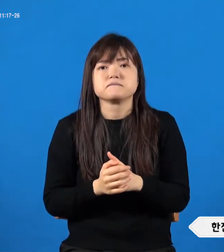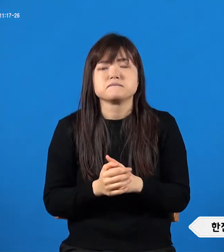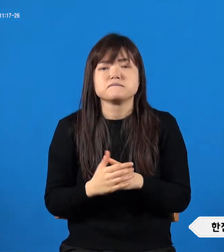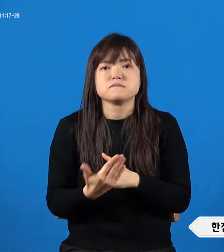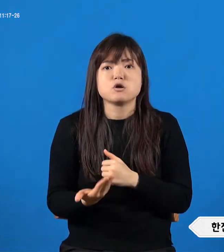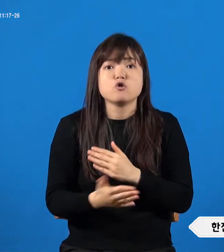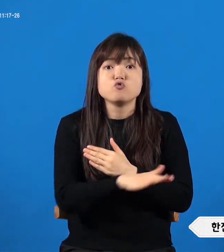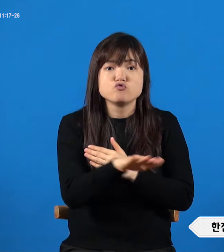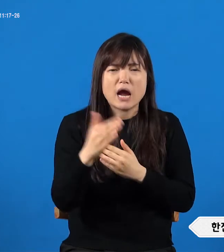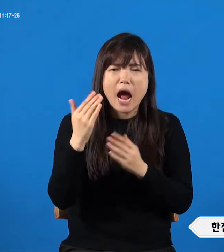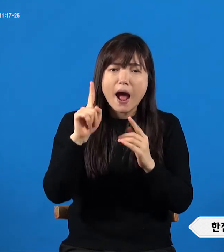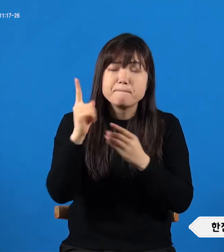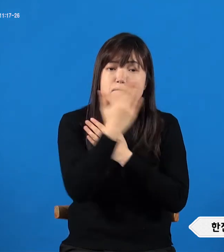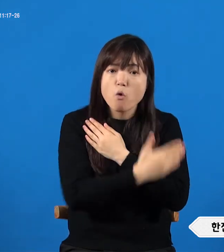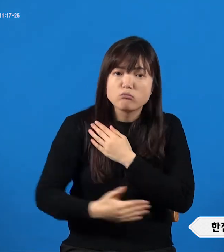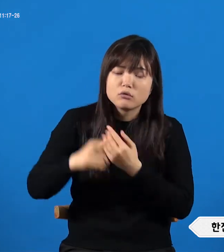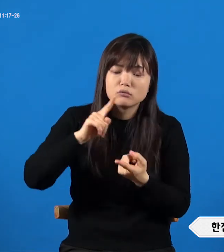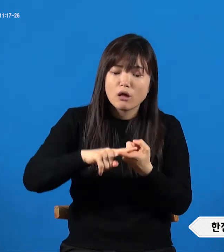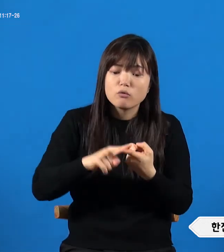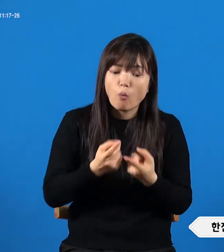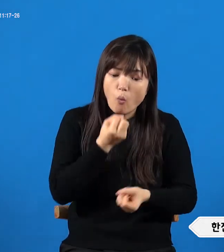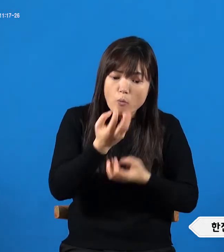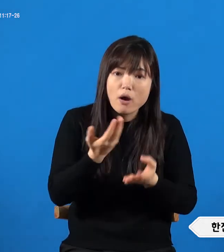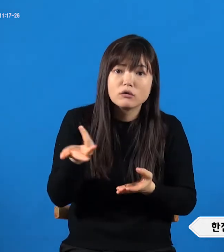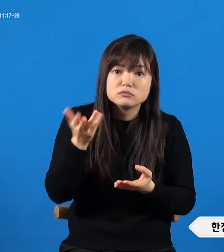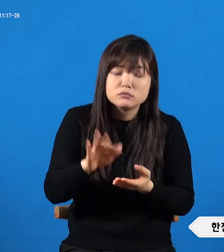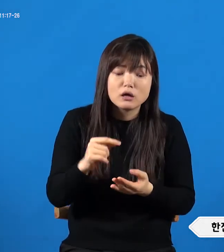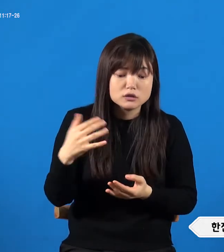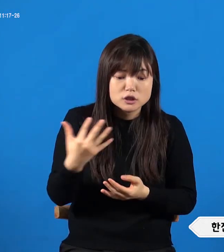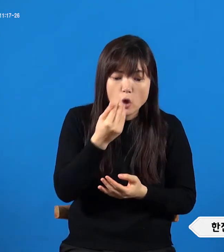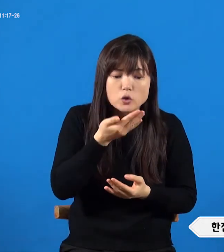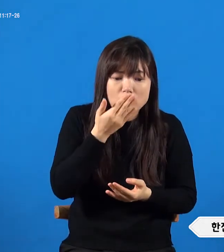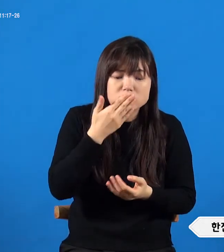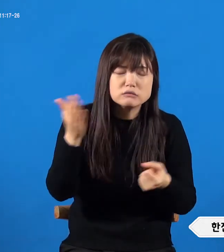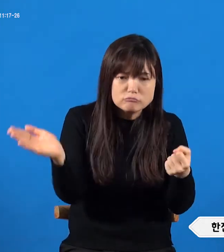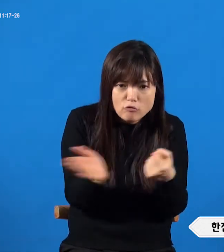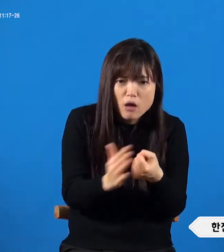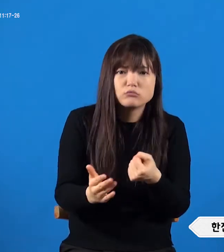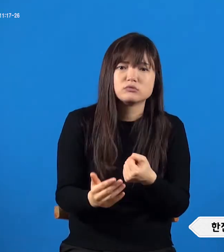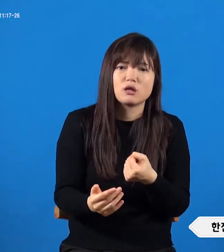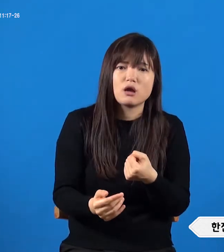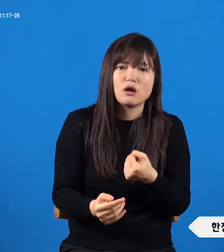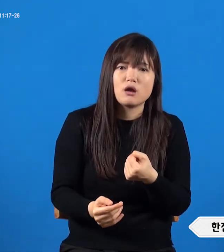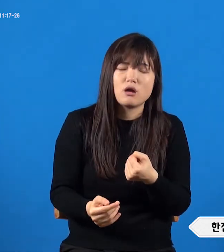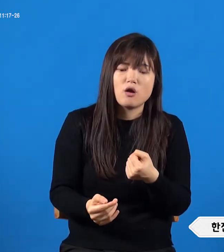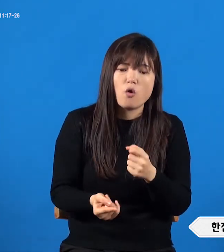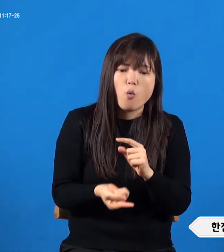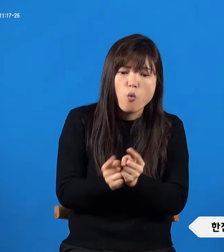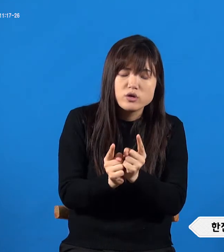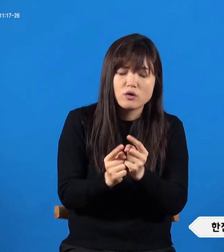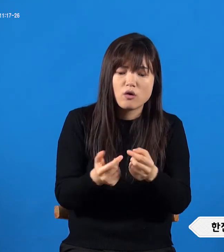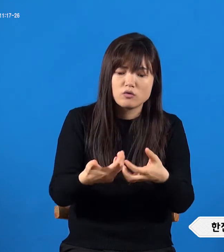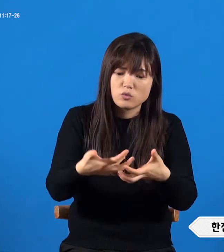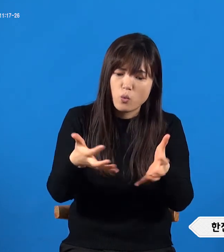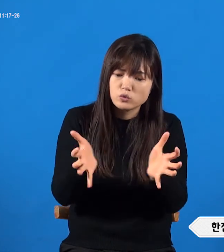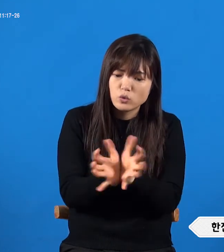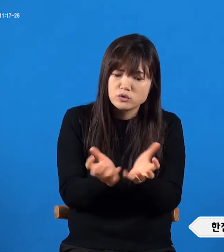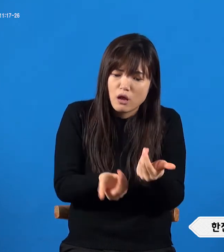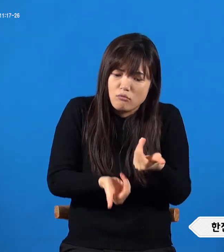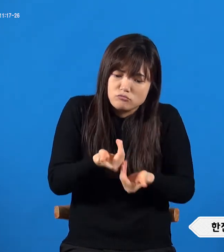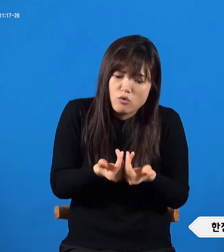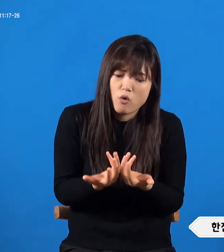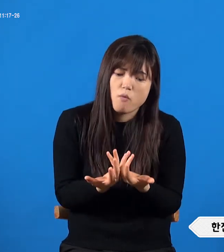우리가 한 몸인 것을 고백하는 성찬식인데 너희는 어떻게 해서 그 성찬식 때문에 몸을 찢고 공동체를